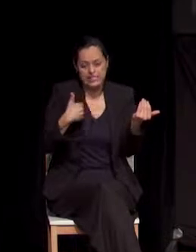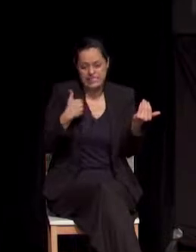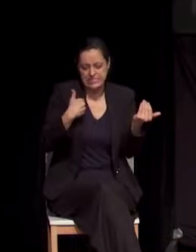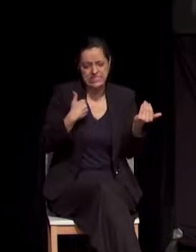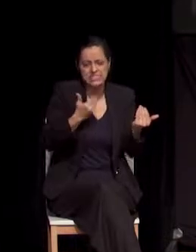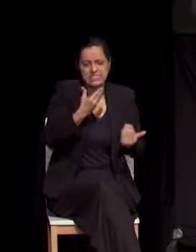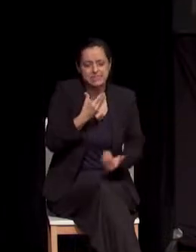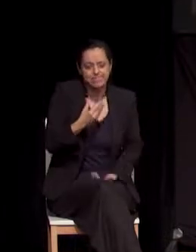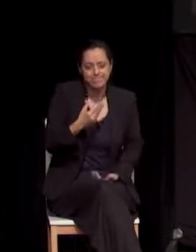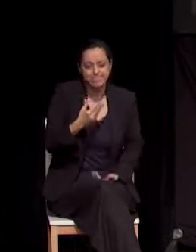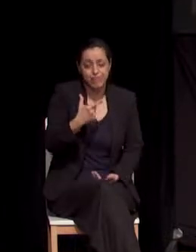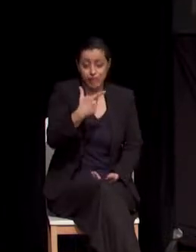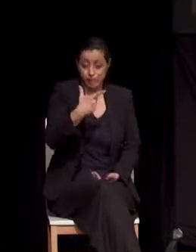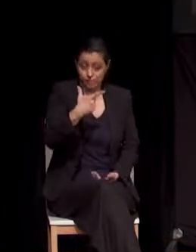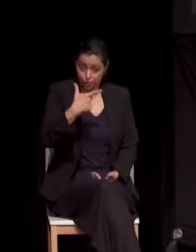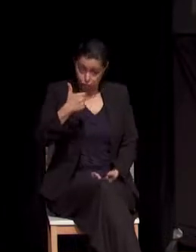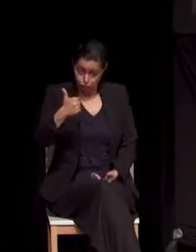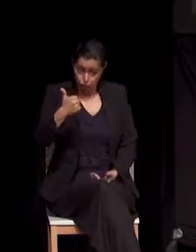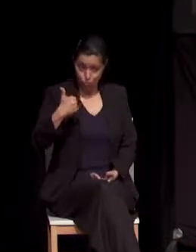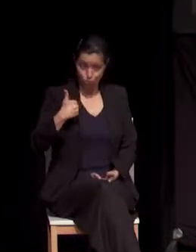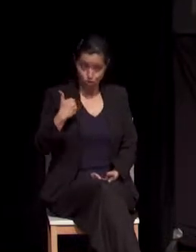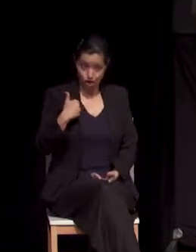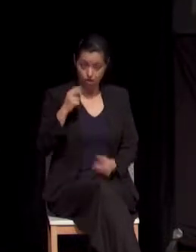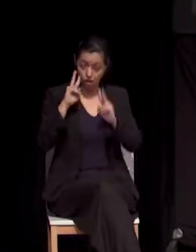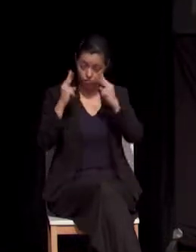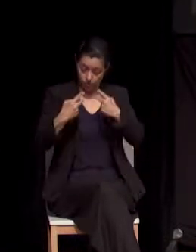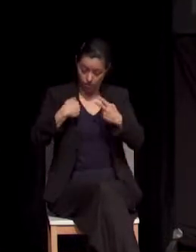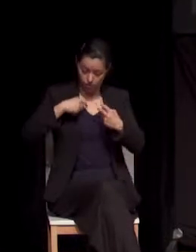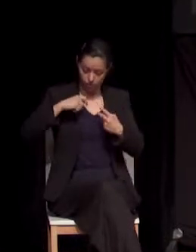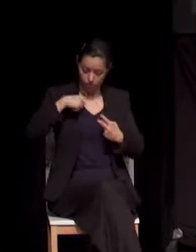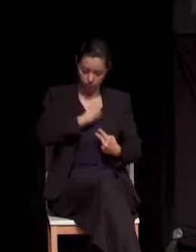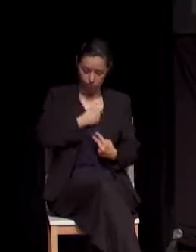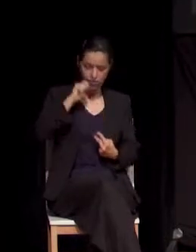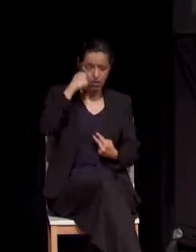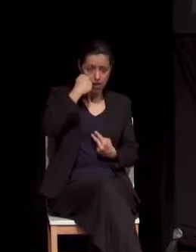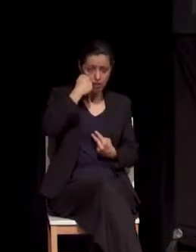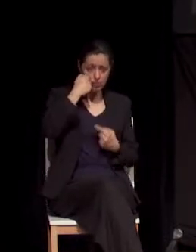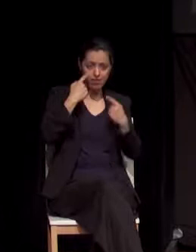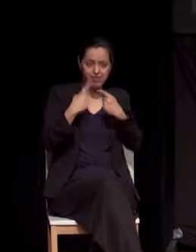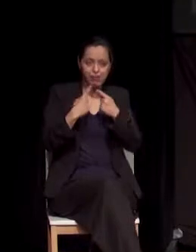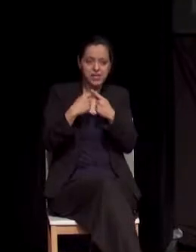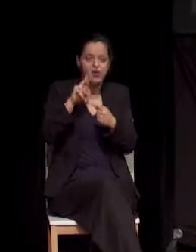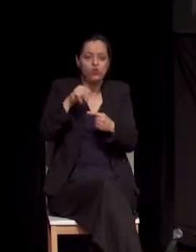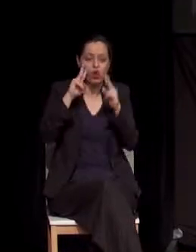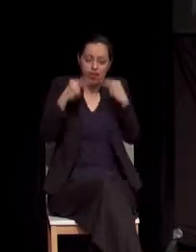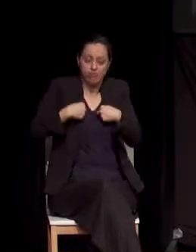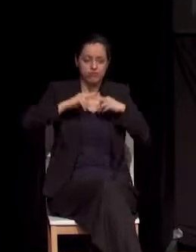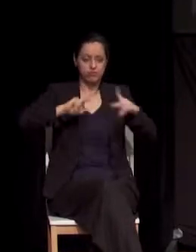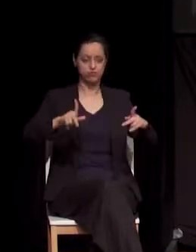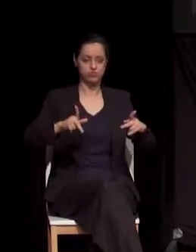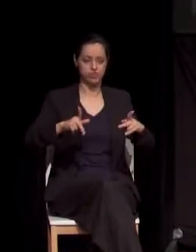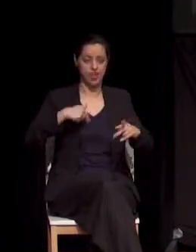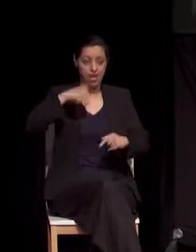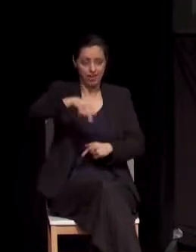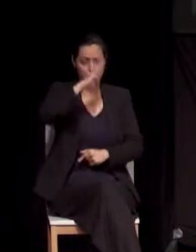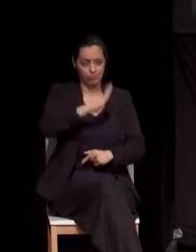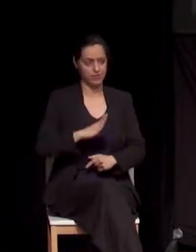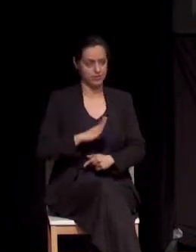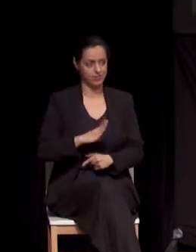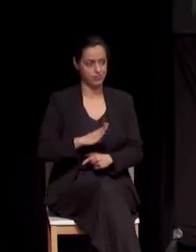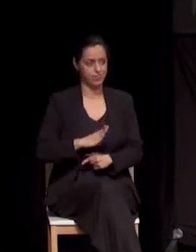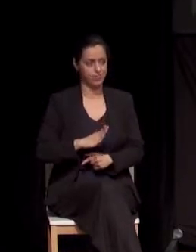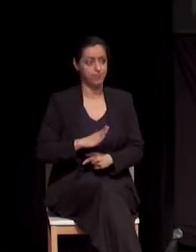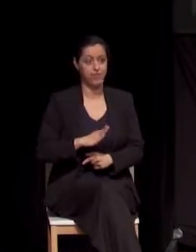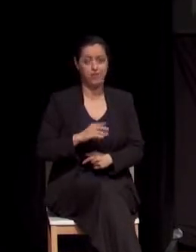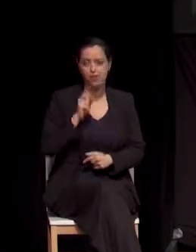no Brasil. Então, e por isso que esse trabalho, como que você sempre falou também sobre pelas pessoas negras dentro